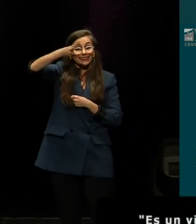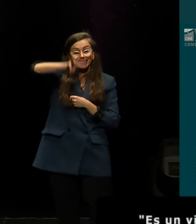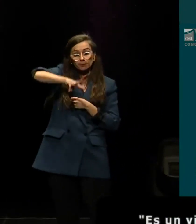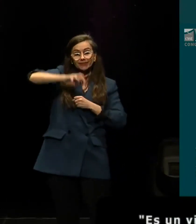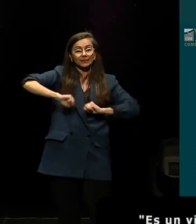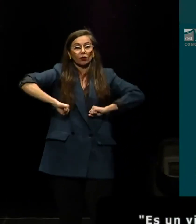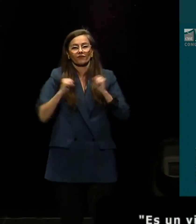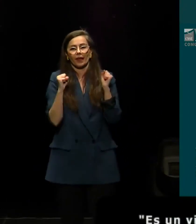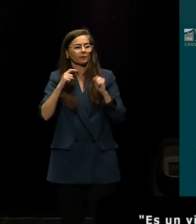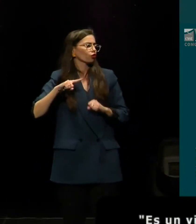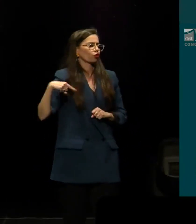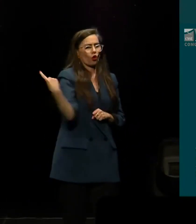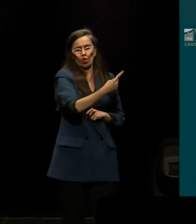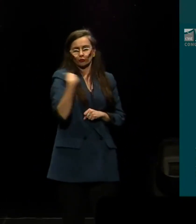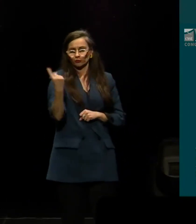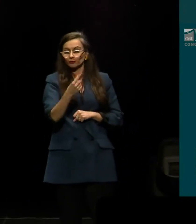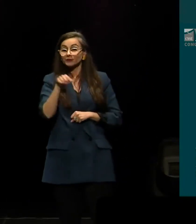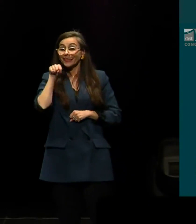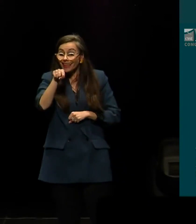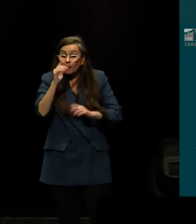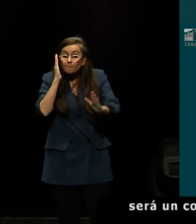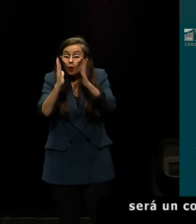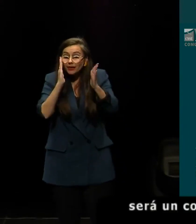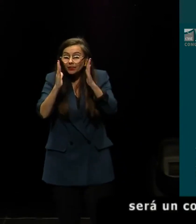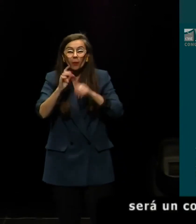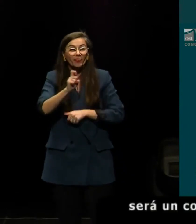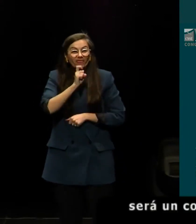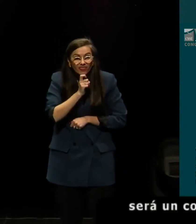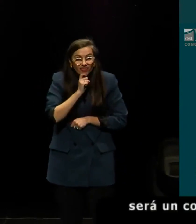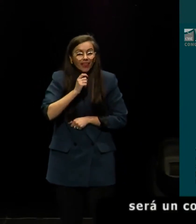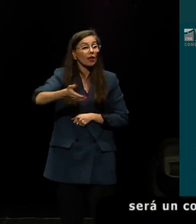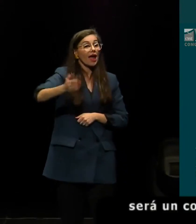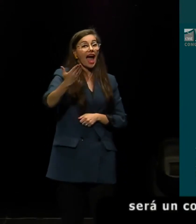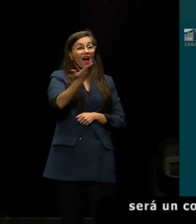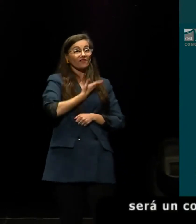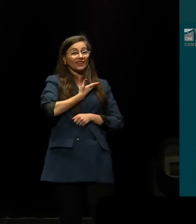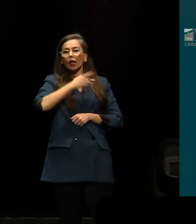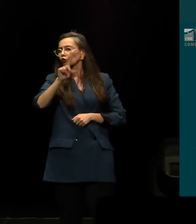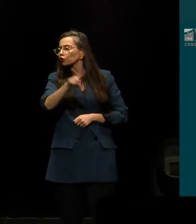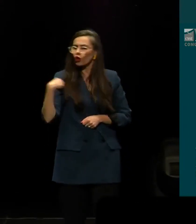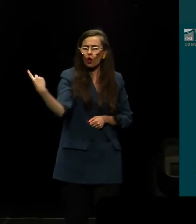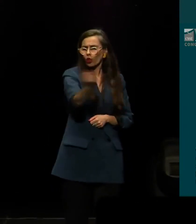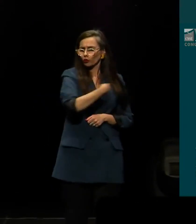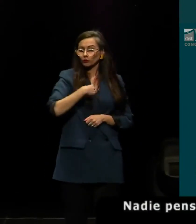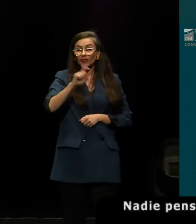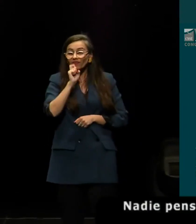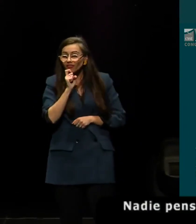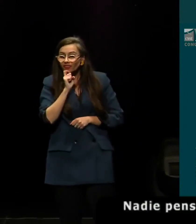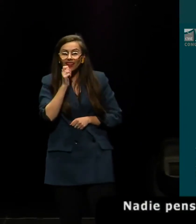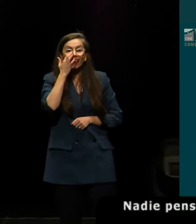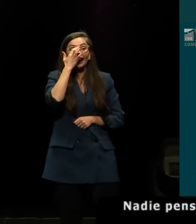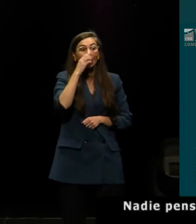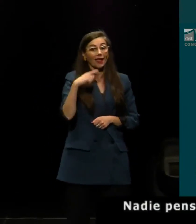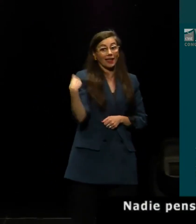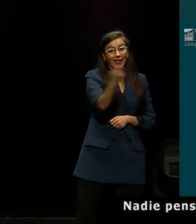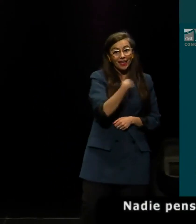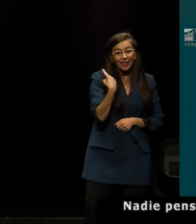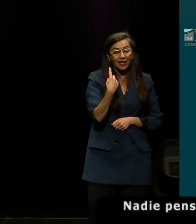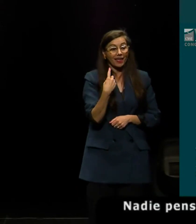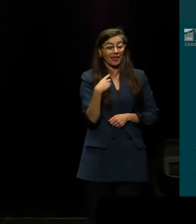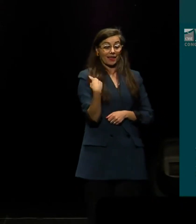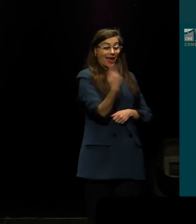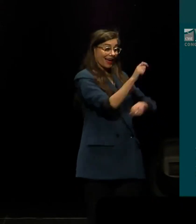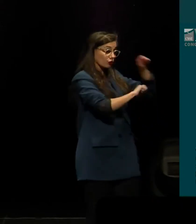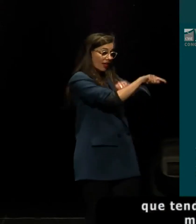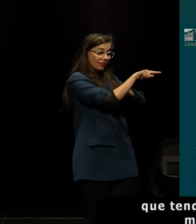que teníamos que utilizar mascarilla. Y ese confinamiento de 3 meses, esa situación tan difícil que vivimos nos afectó